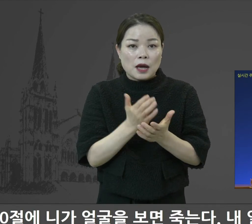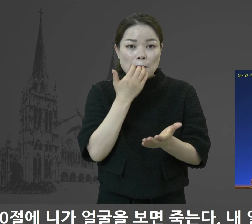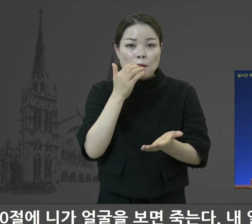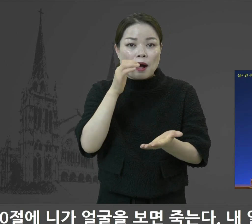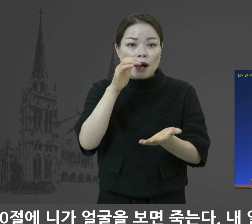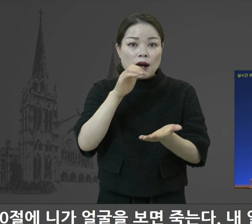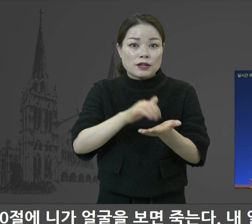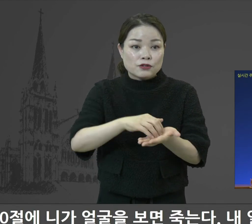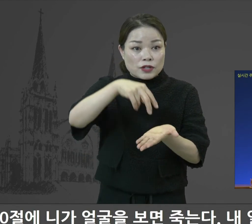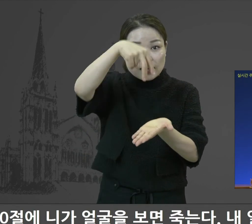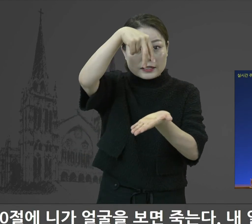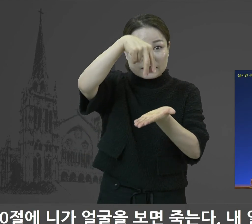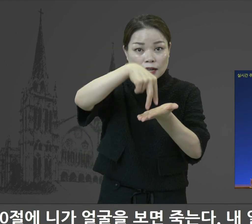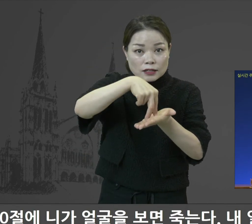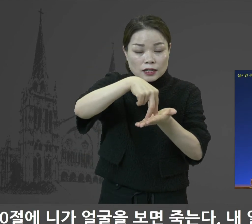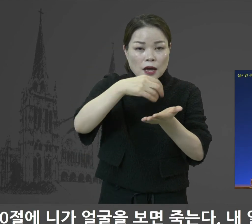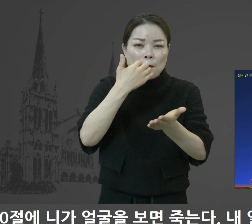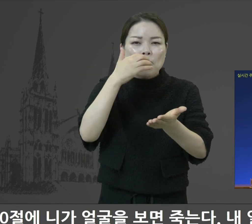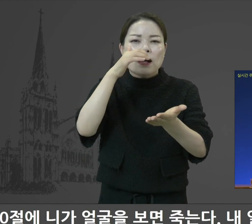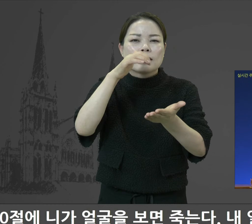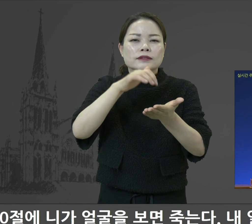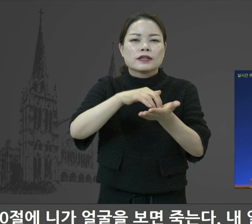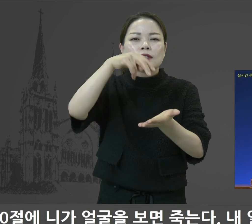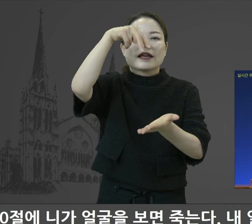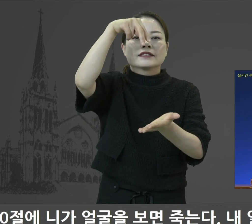서라. 21절 반석 위에 서라.